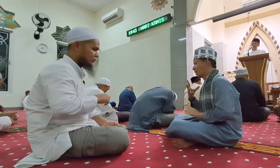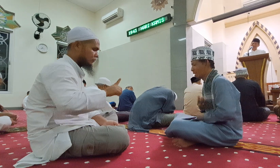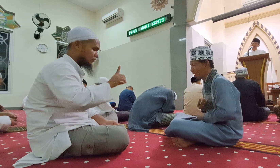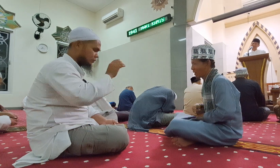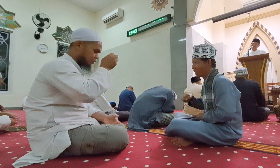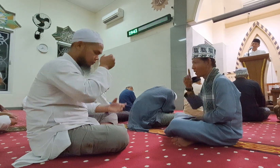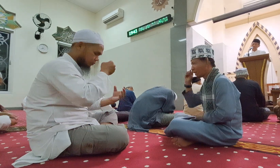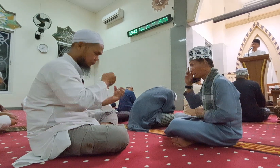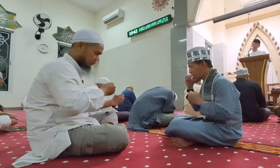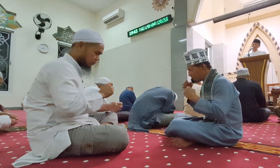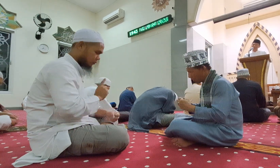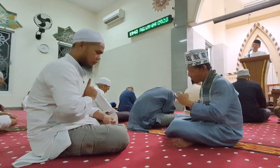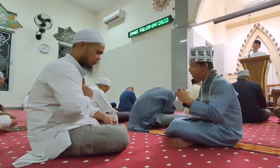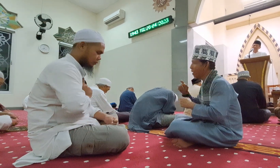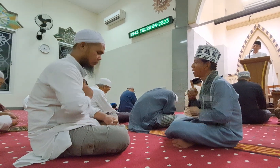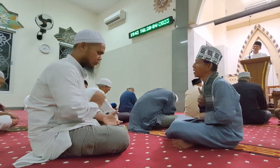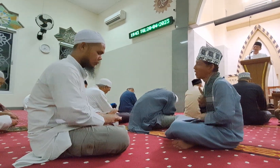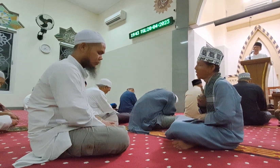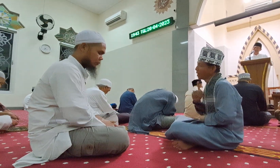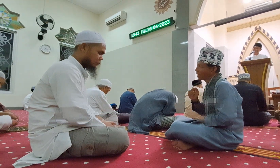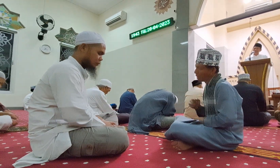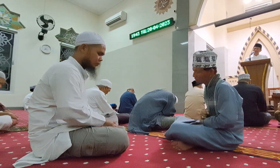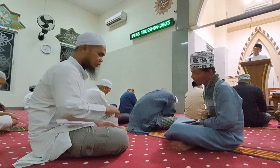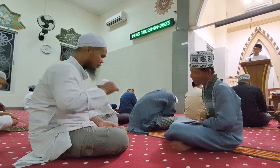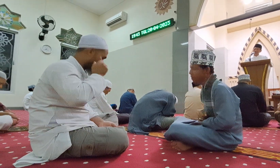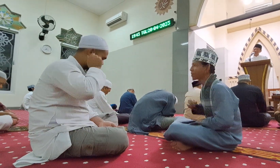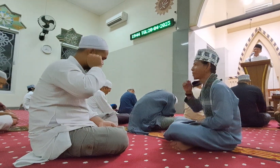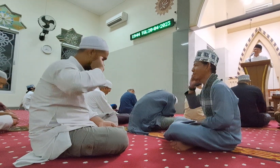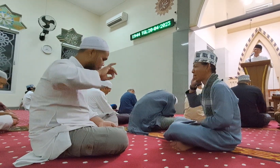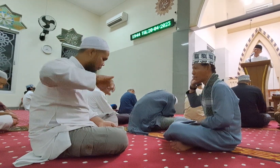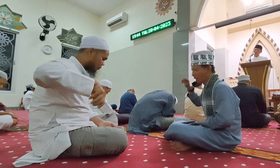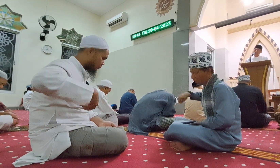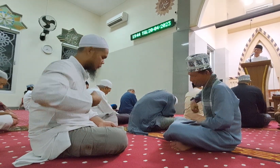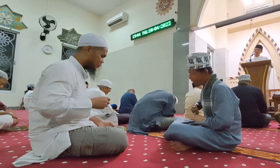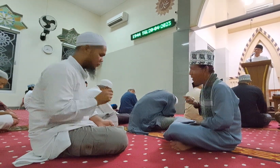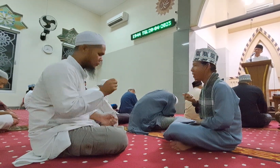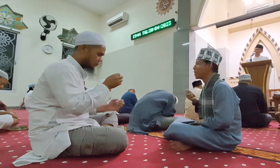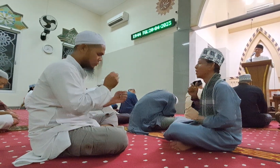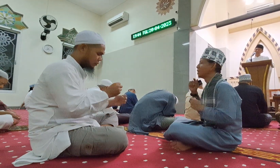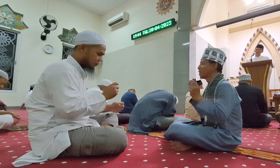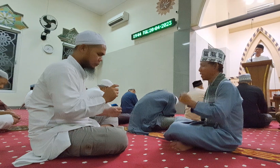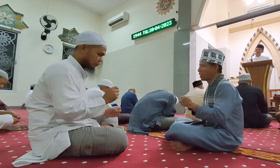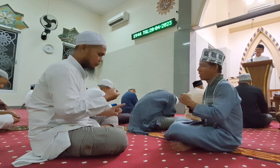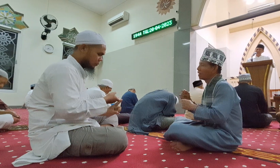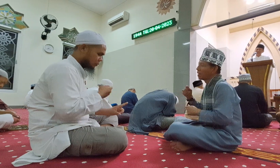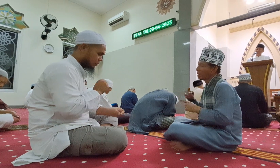istrinya bertakwa atau istri yang menjaga diri anak yang bertaqwa